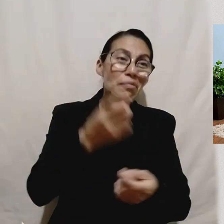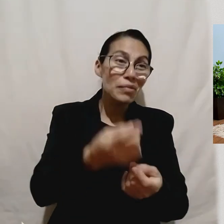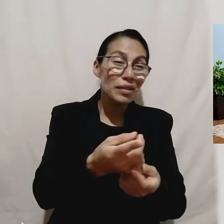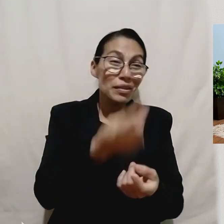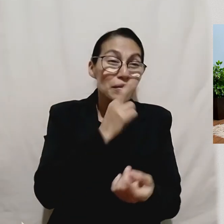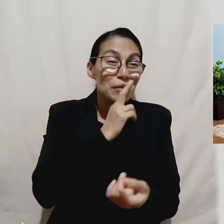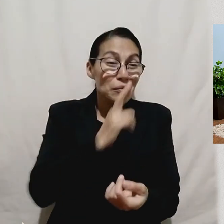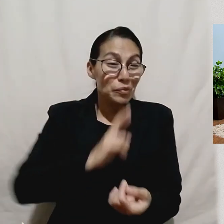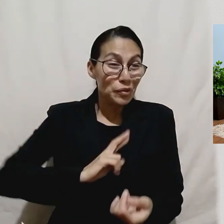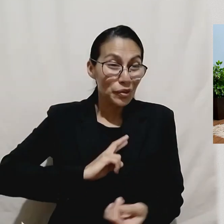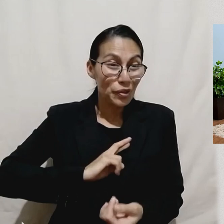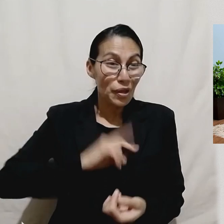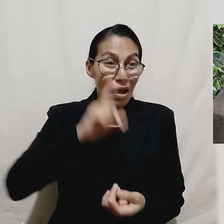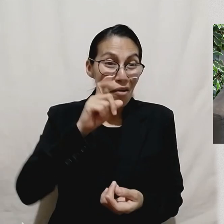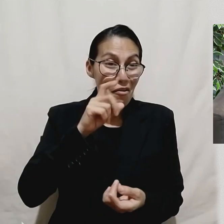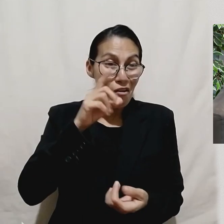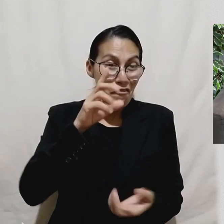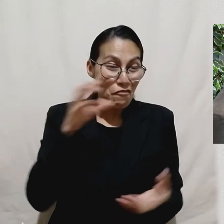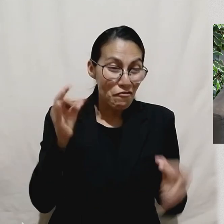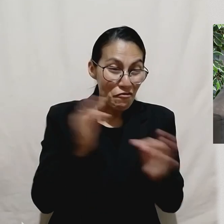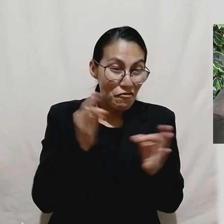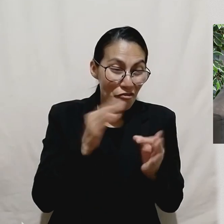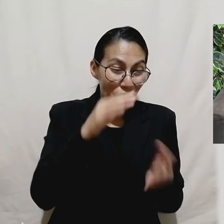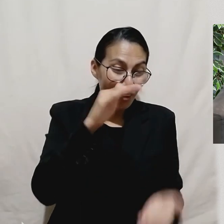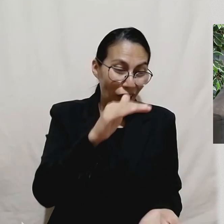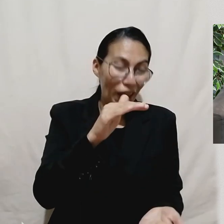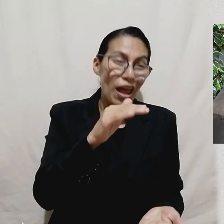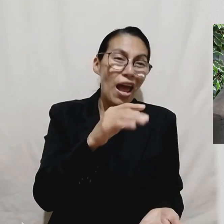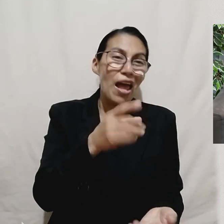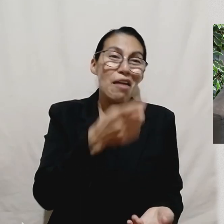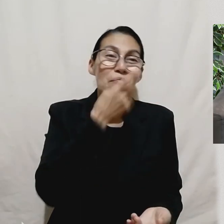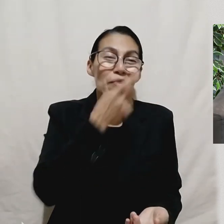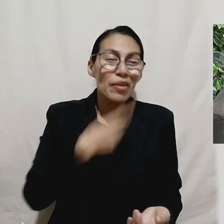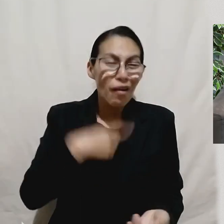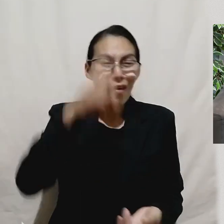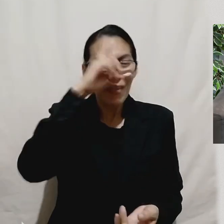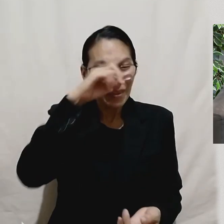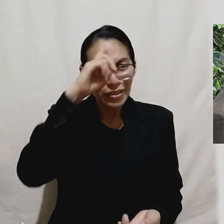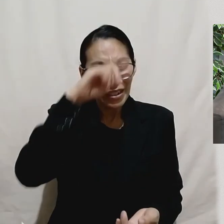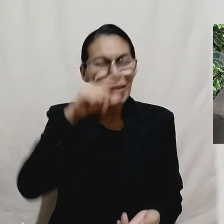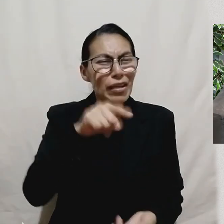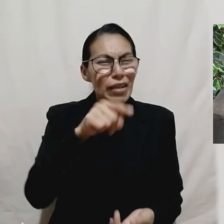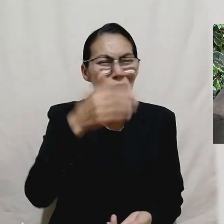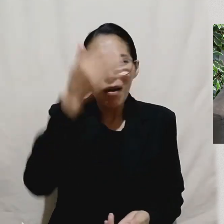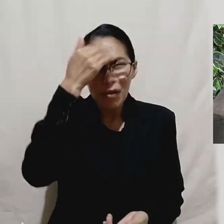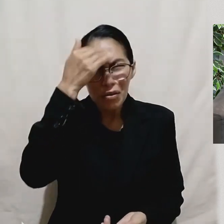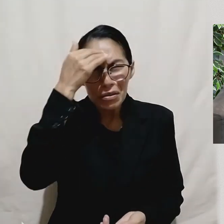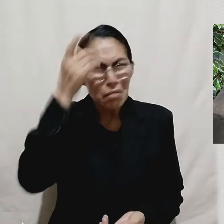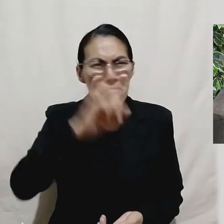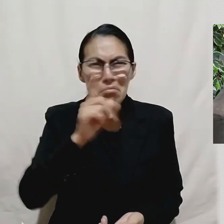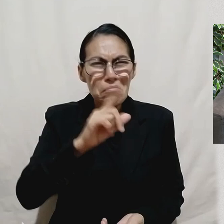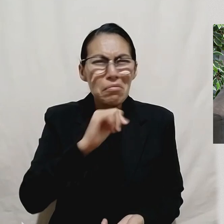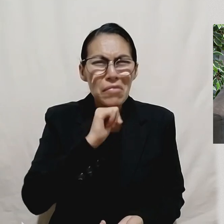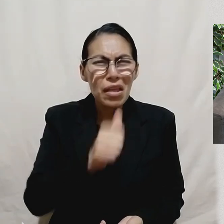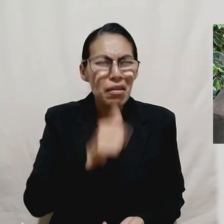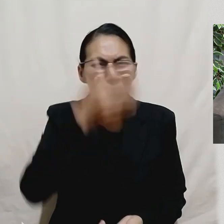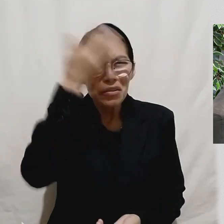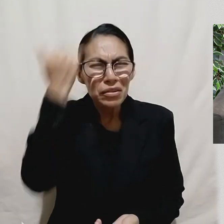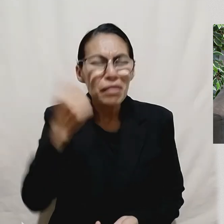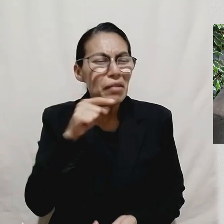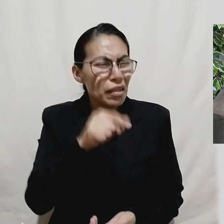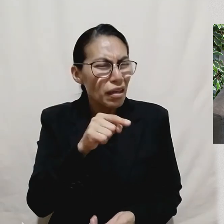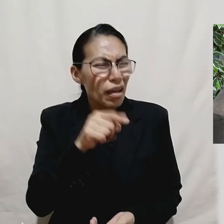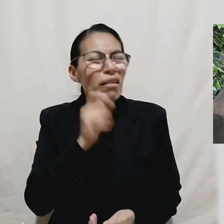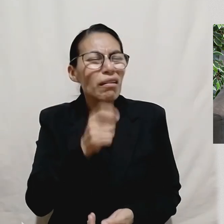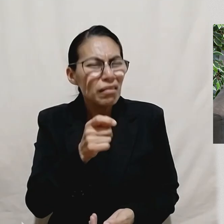una botella de agua fría y con palabras de ánimo no de parte de una señora que no me de una señora que no tenía idea este de lo que